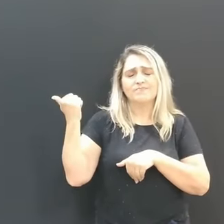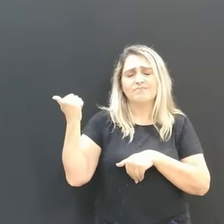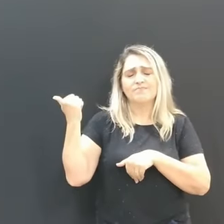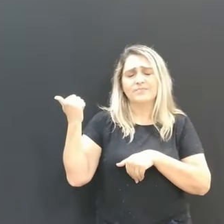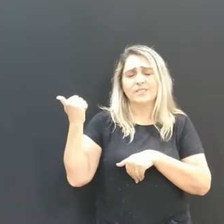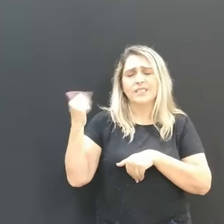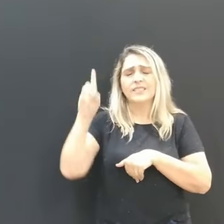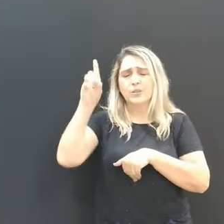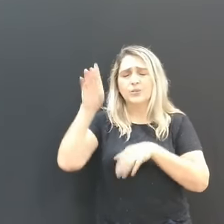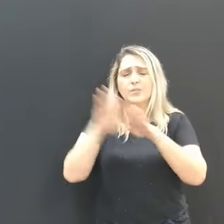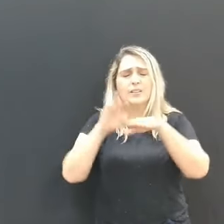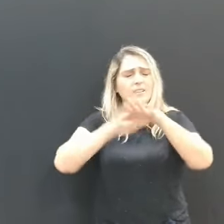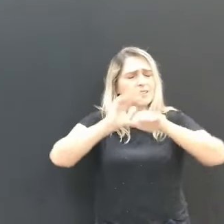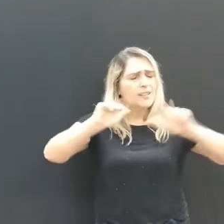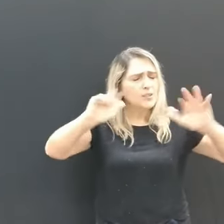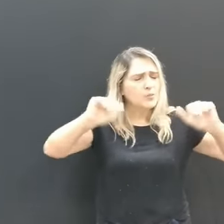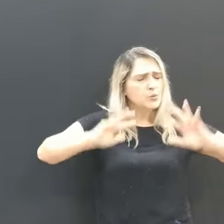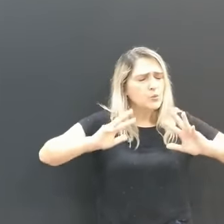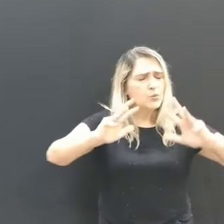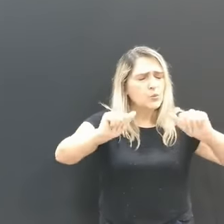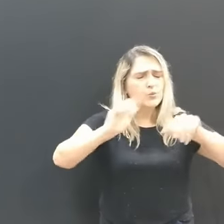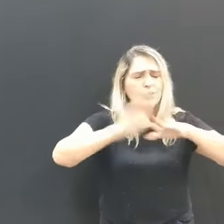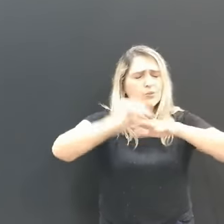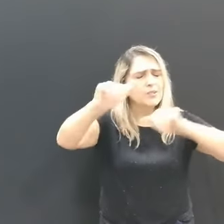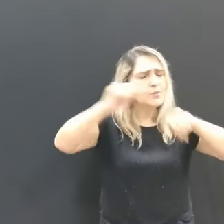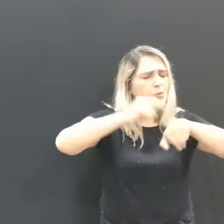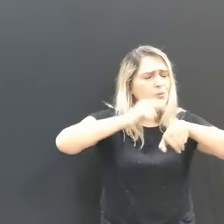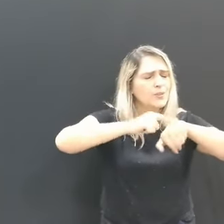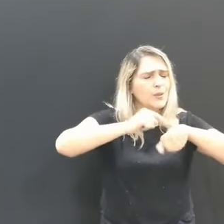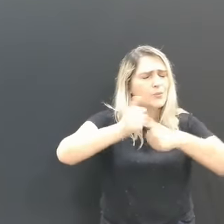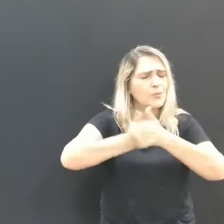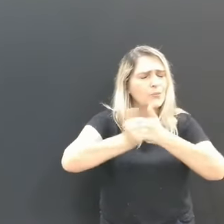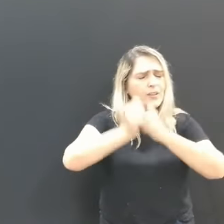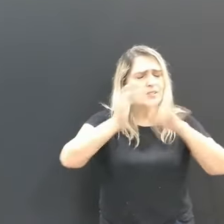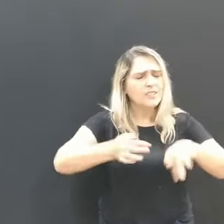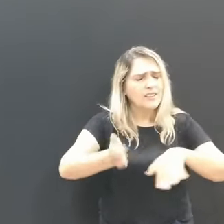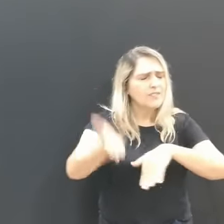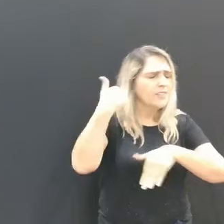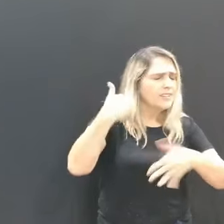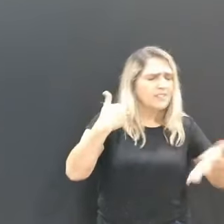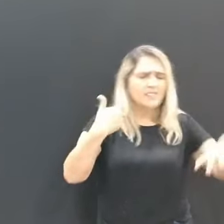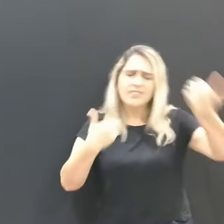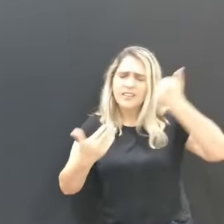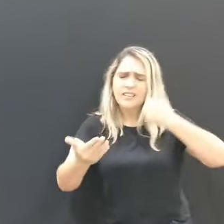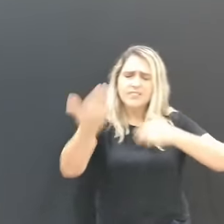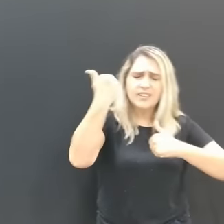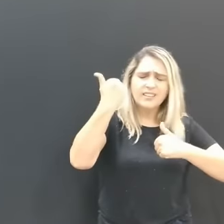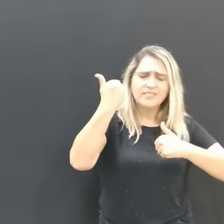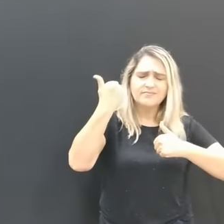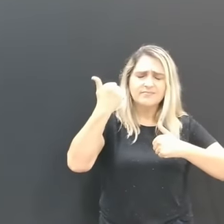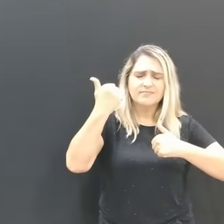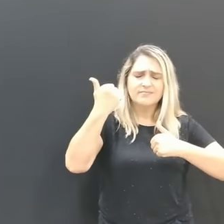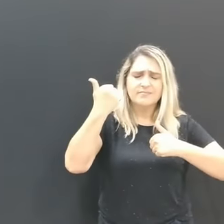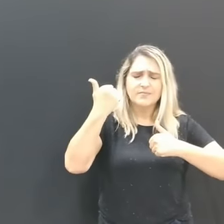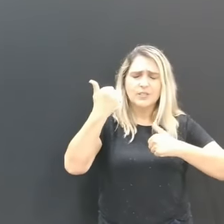fim muitos ficarão para o lado de fora, mas que nesse momento, Senhor, que nesse dia, que nessa hora possamos ter uma vida íntegra